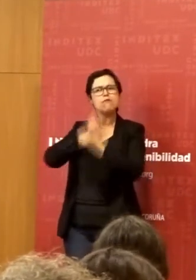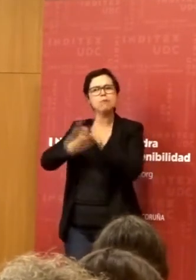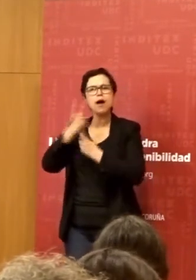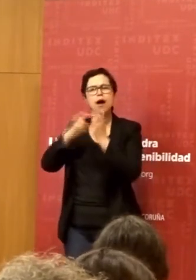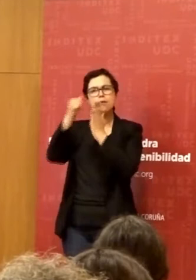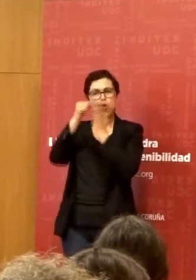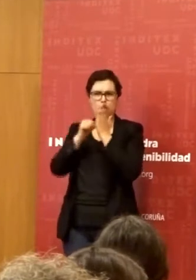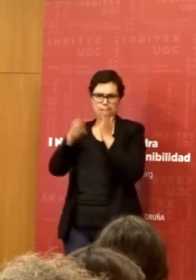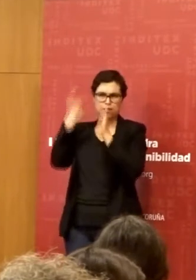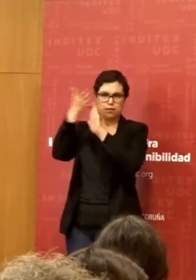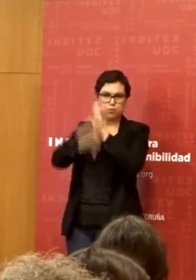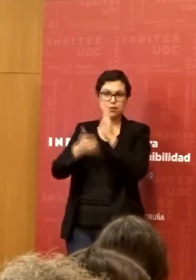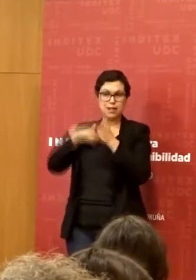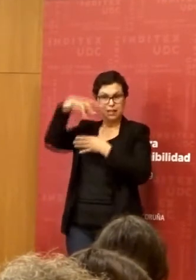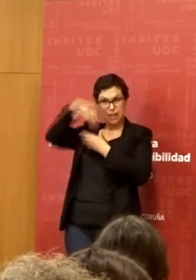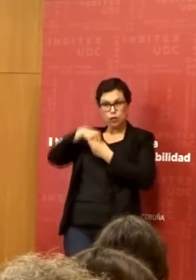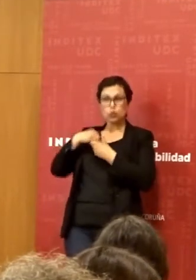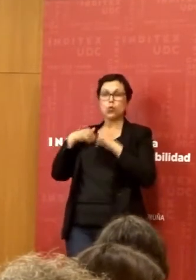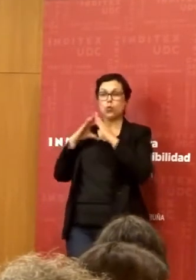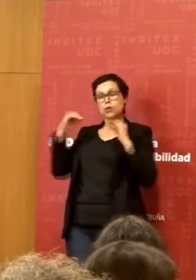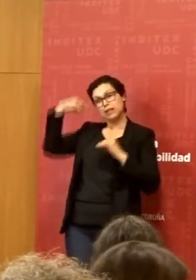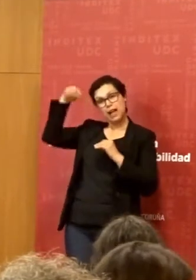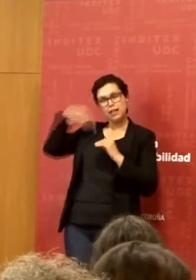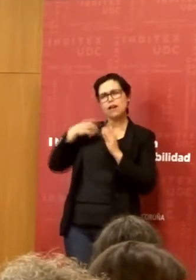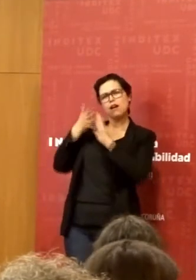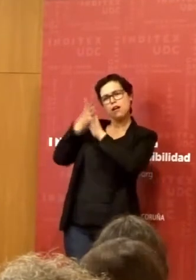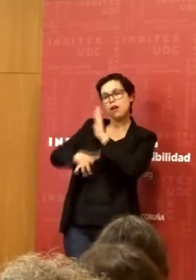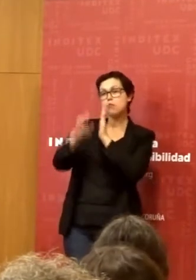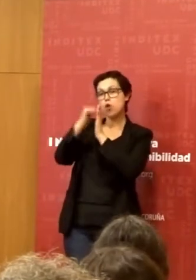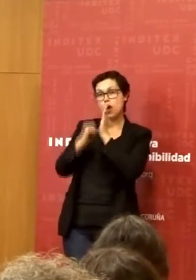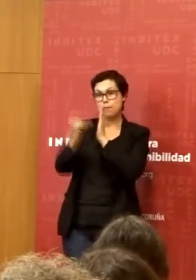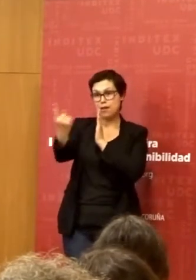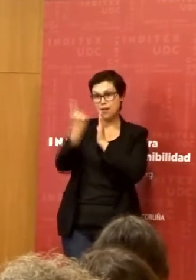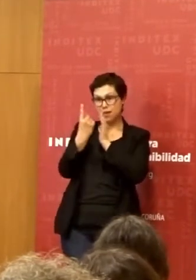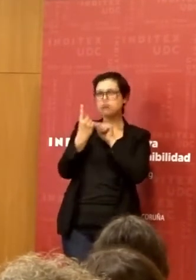del que ahora os hablaré que ofrecemos en la cátedra. Y yo le dije, aquí